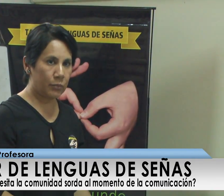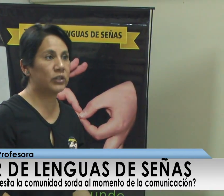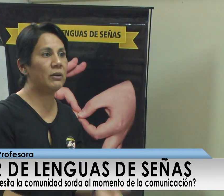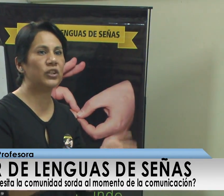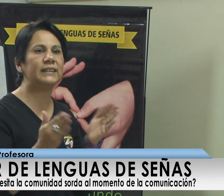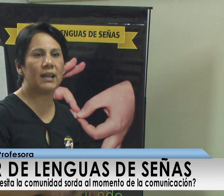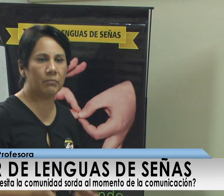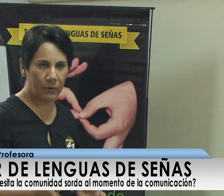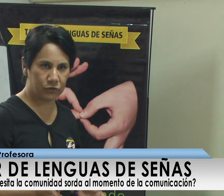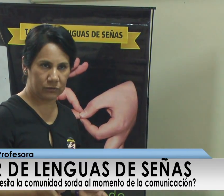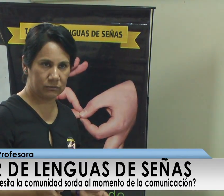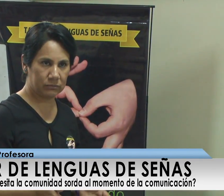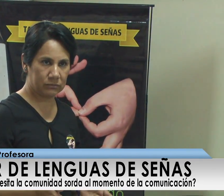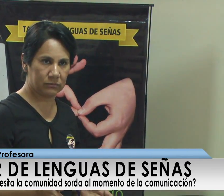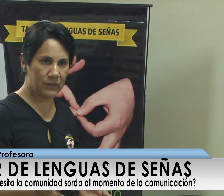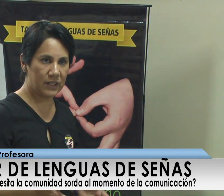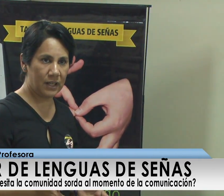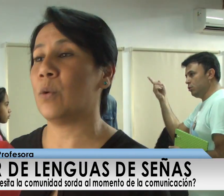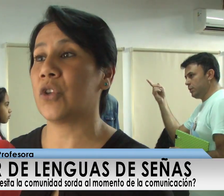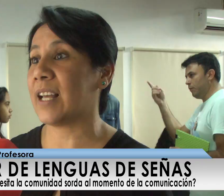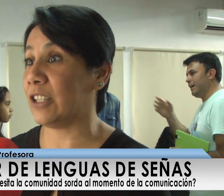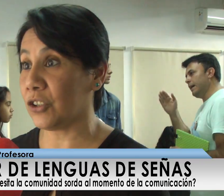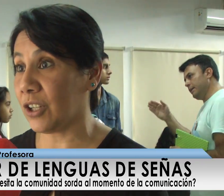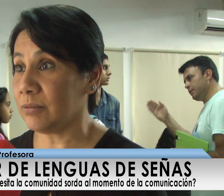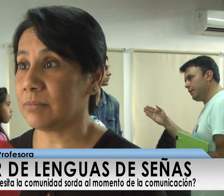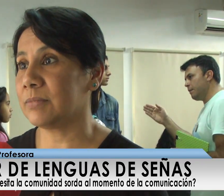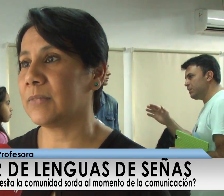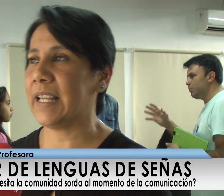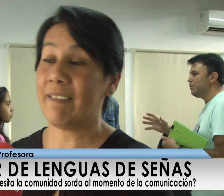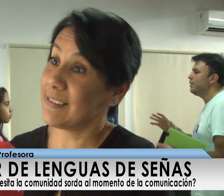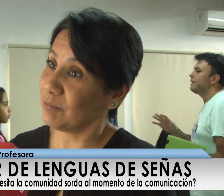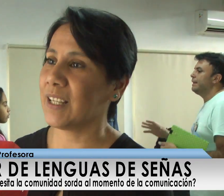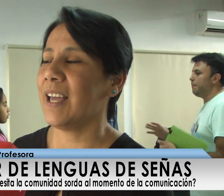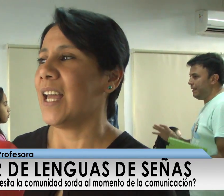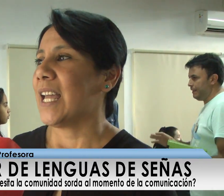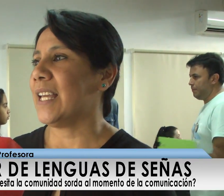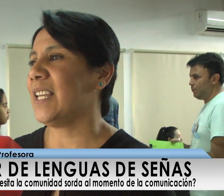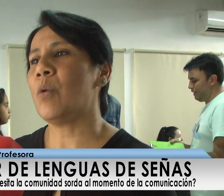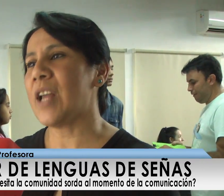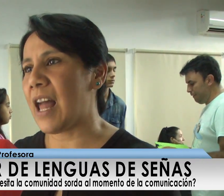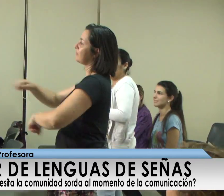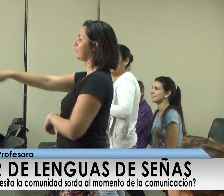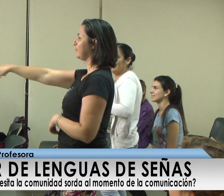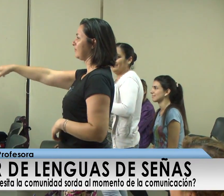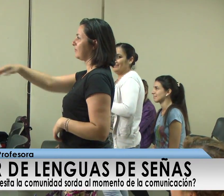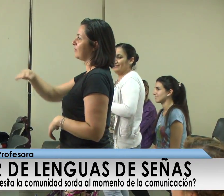hablamos de lo que es el uso del actilógico, el ABC. Y algunos contenidos. No